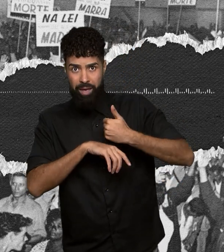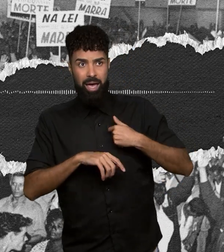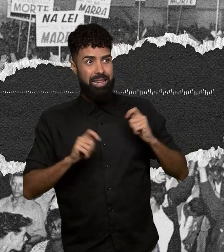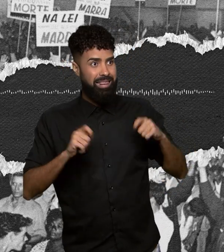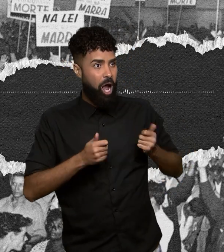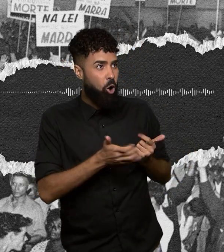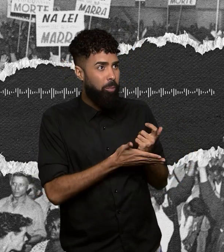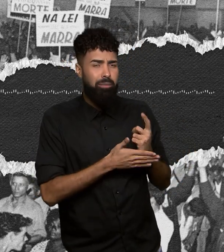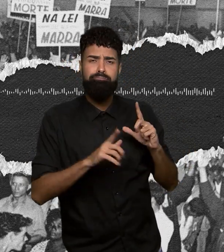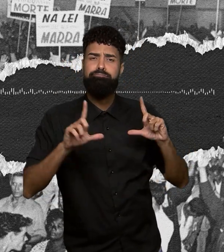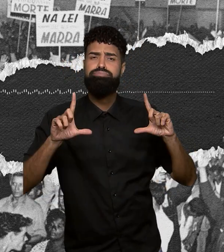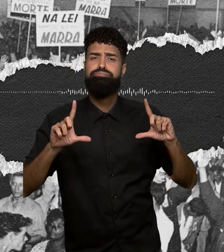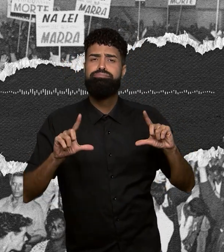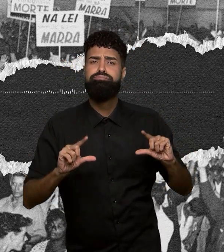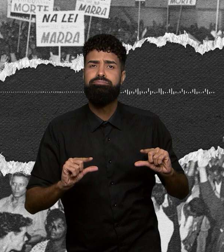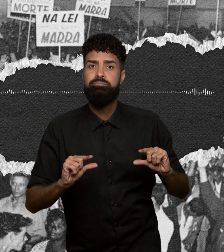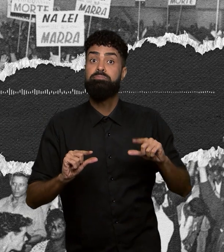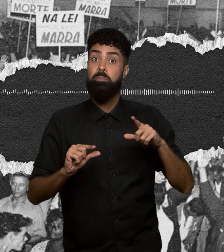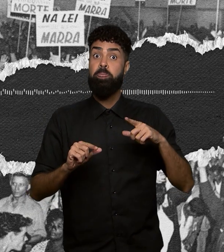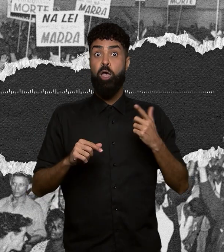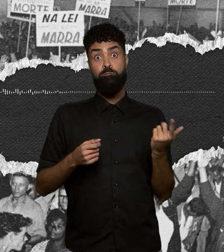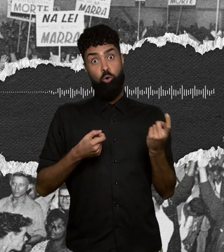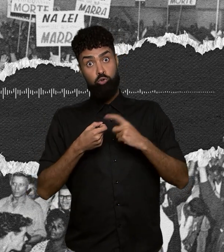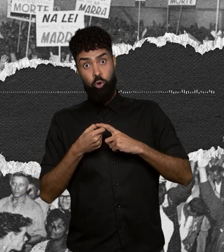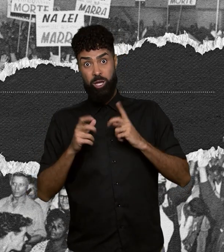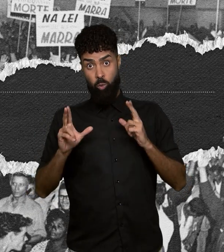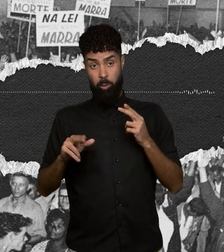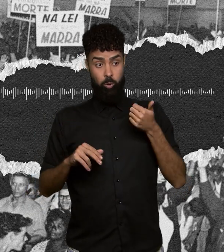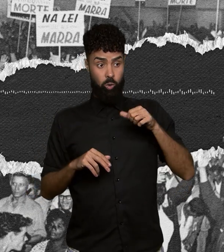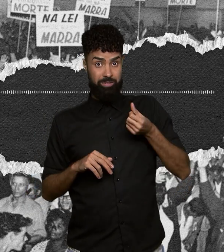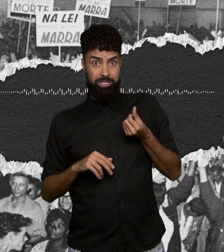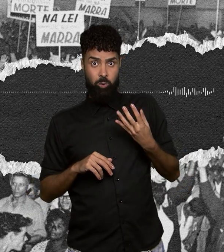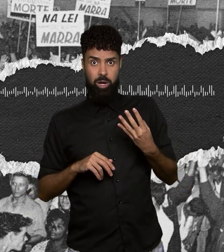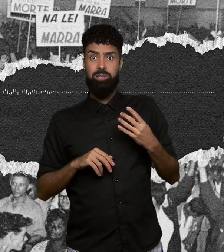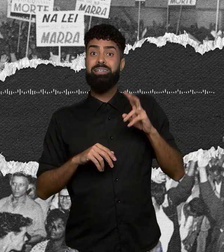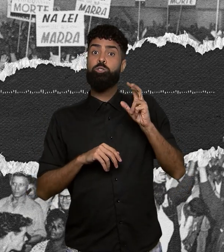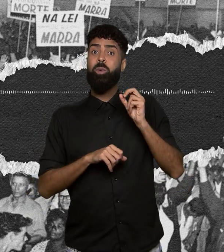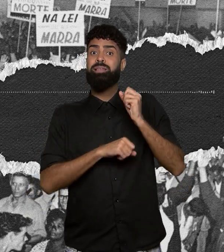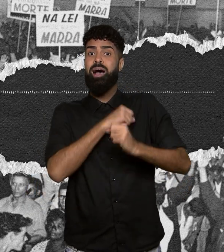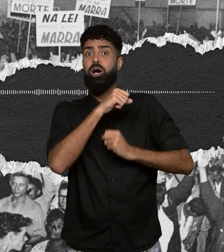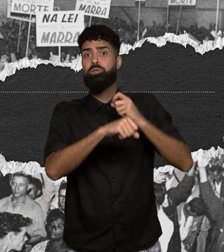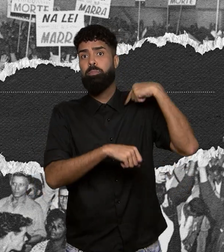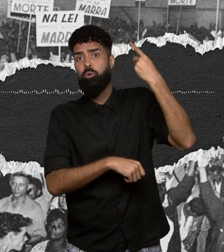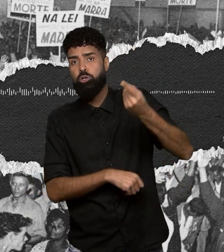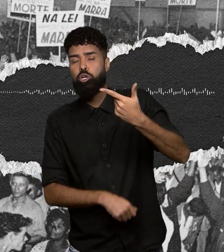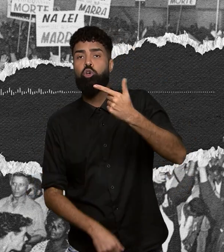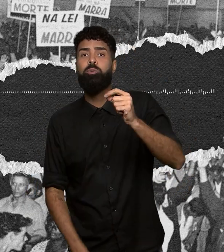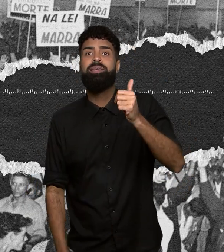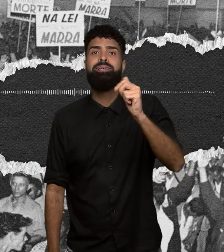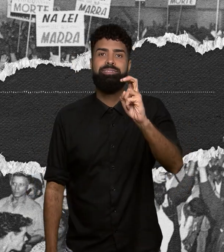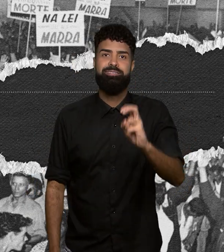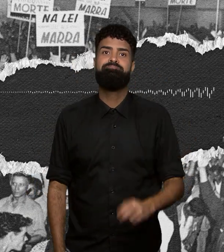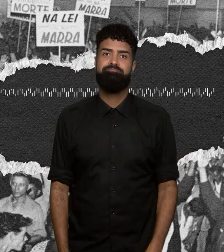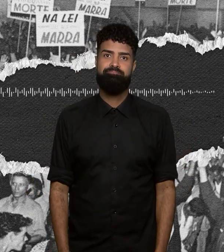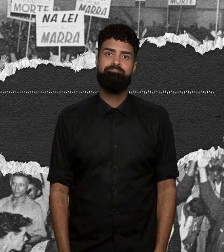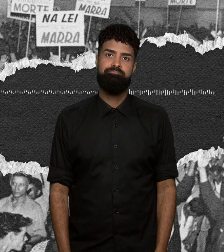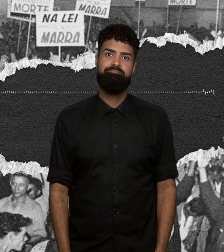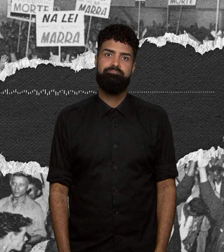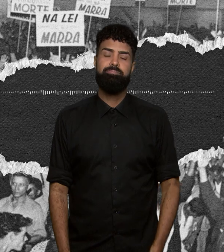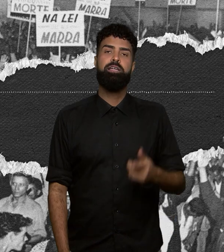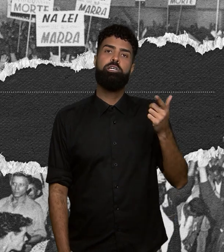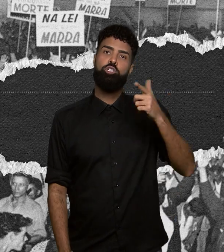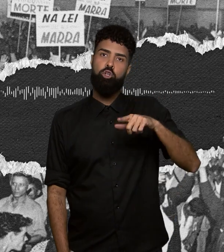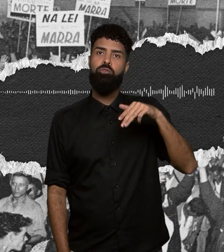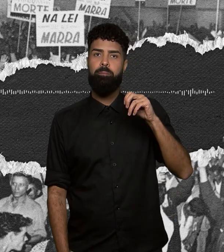mínimo só conseguiu recuperar o mesmo poder de compra de 64 mais de 50 anos depois em 2015 de novo